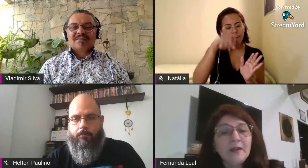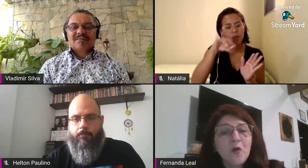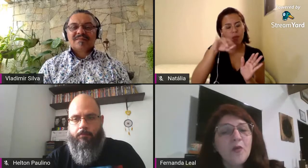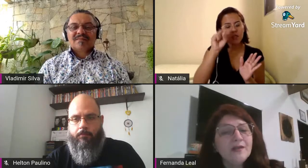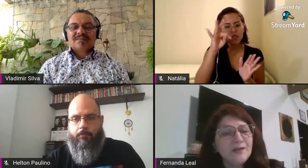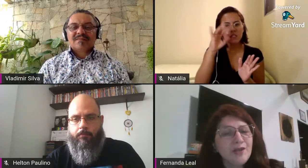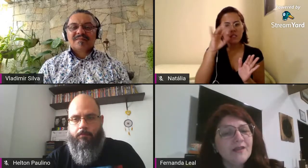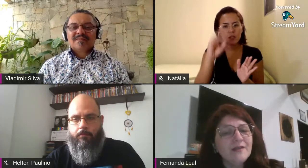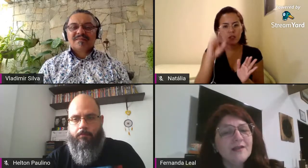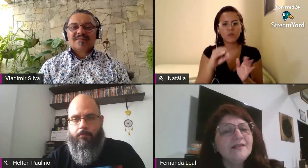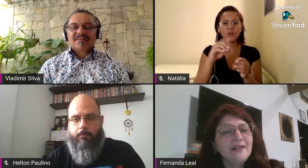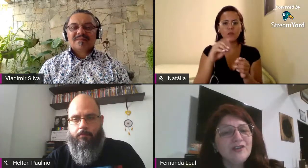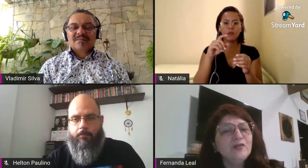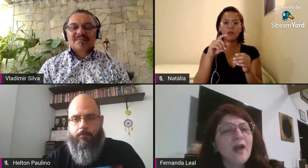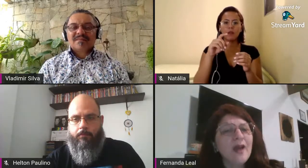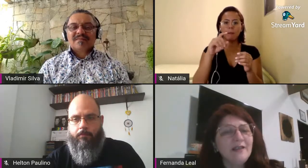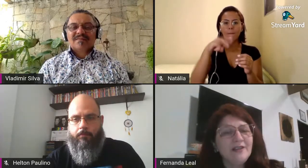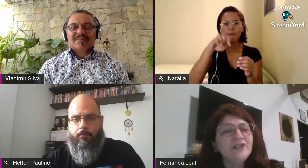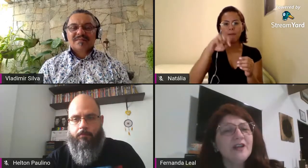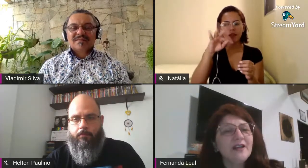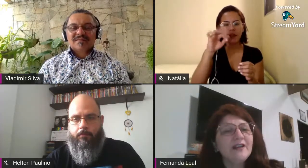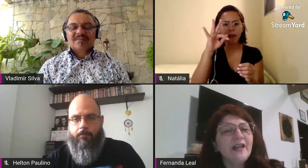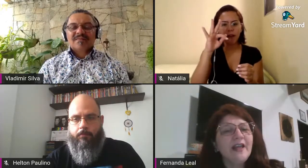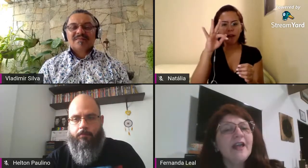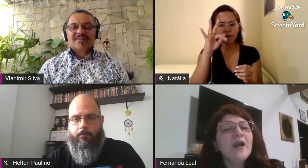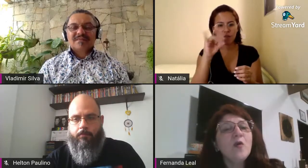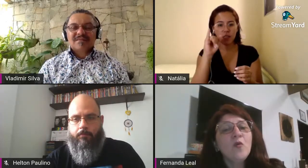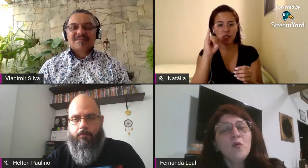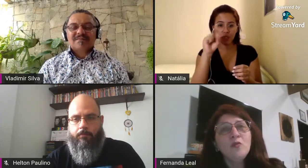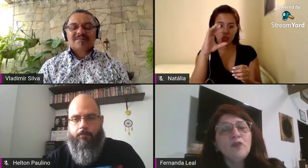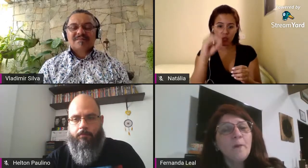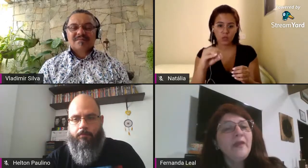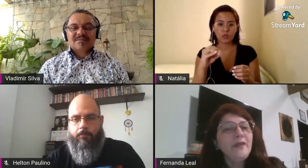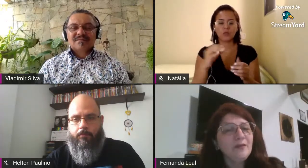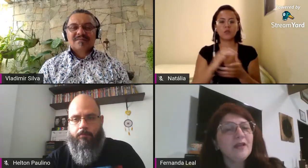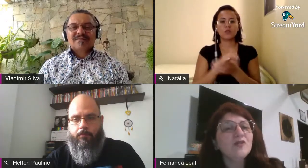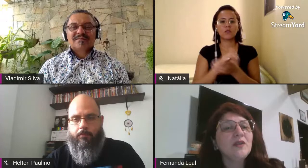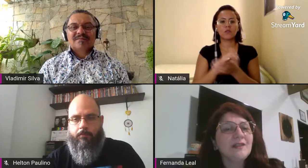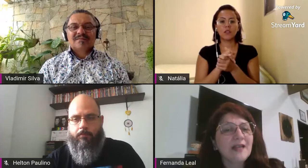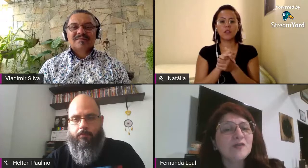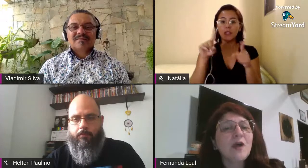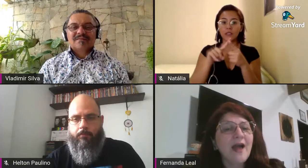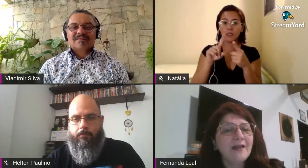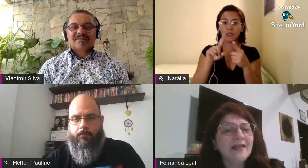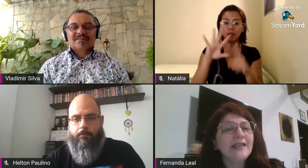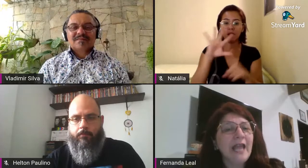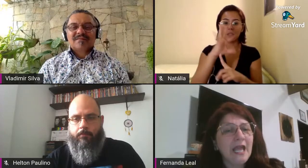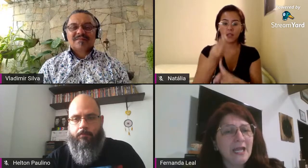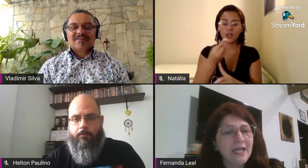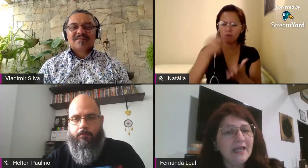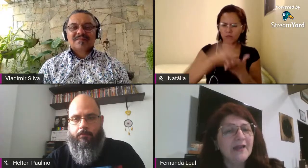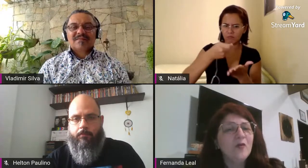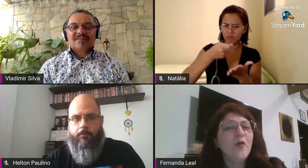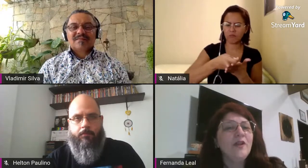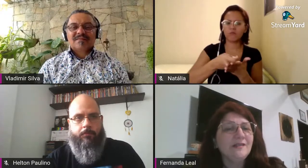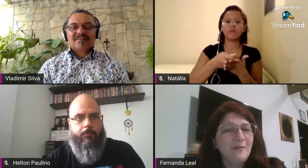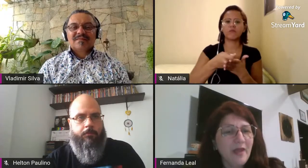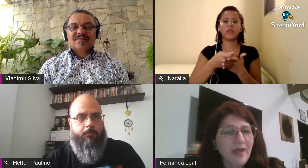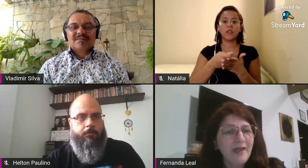arte também como exigência, ela exige do artista, né, um domínio da sua arte, a técnica,